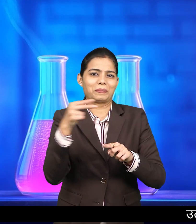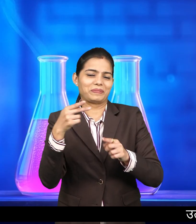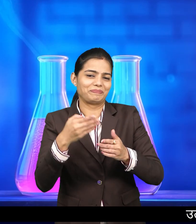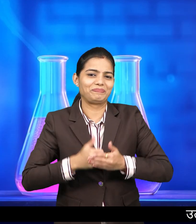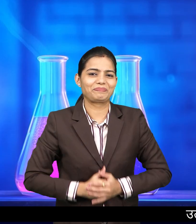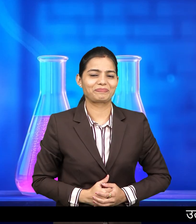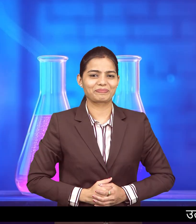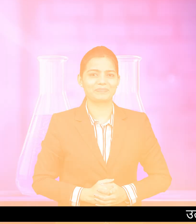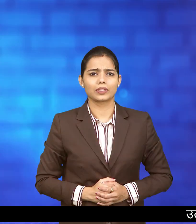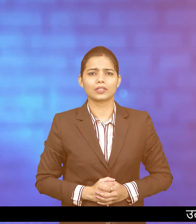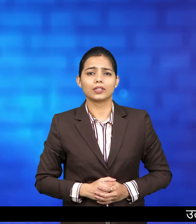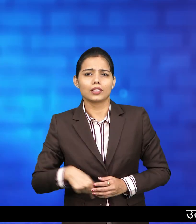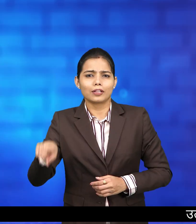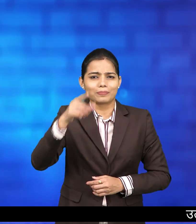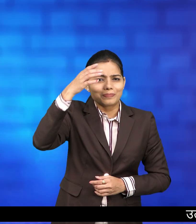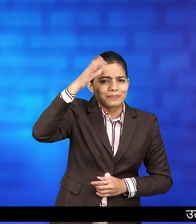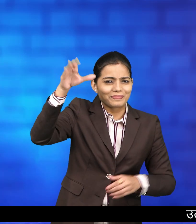उत्थानशीलता, न्यूटन,